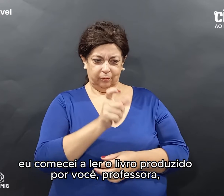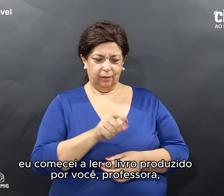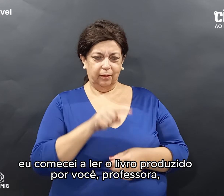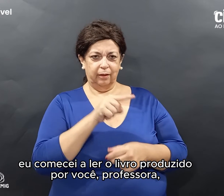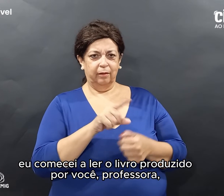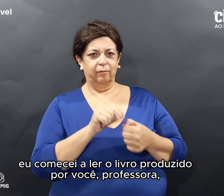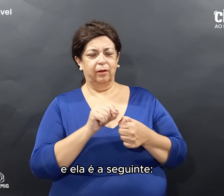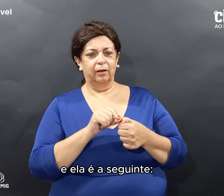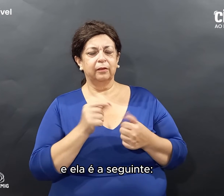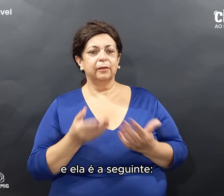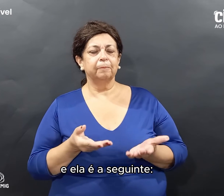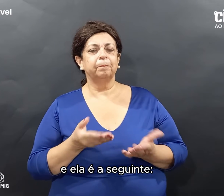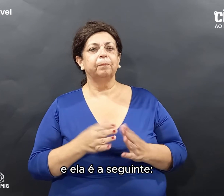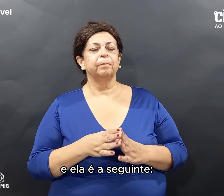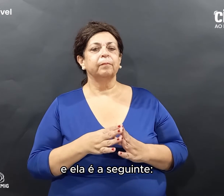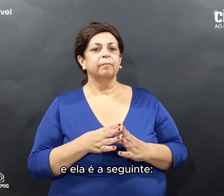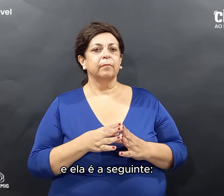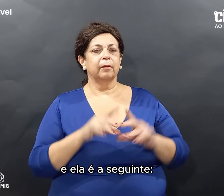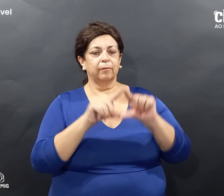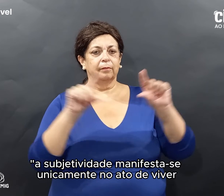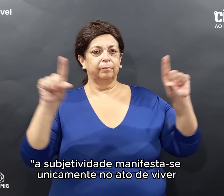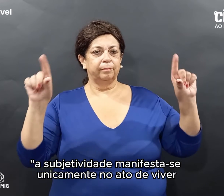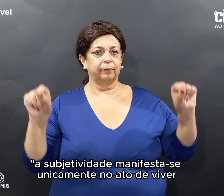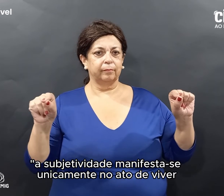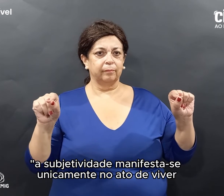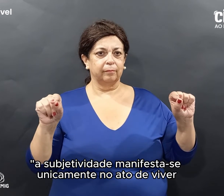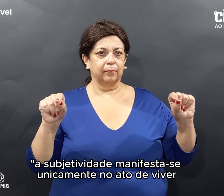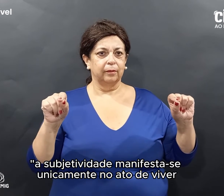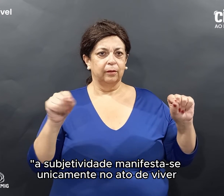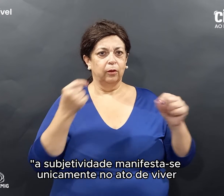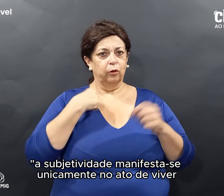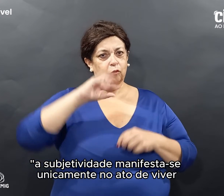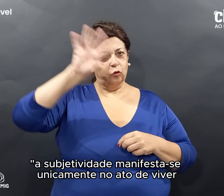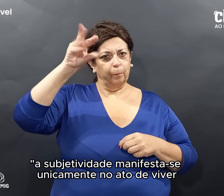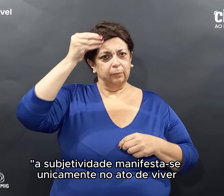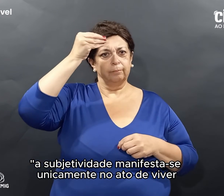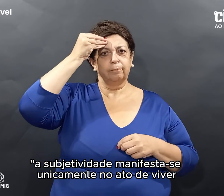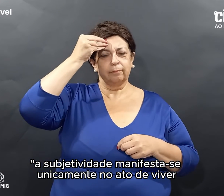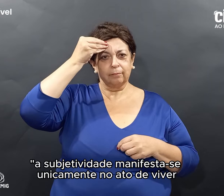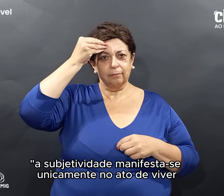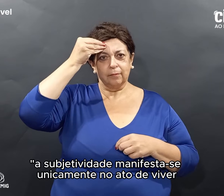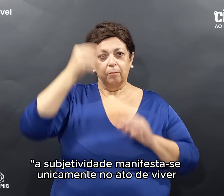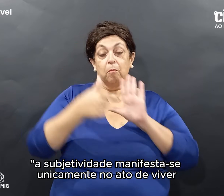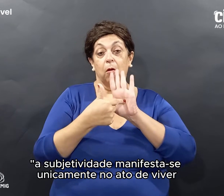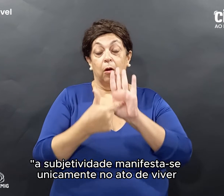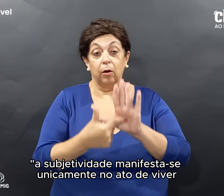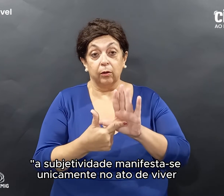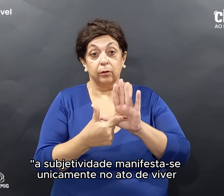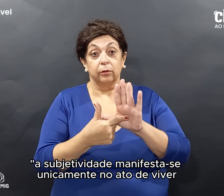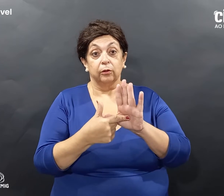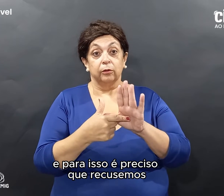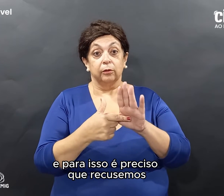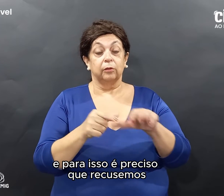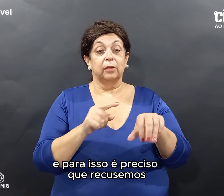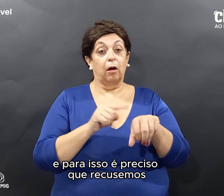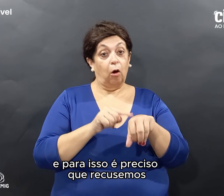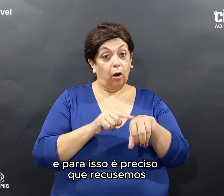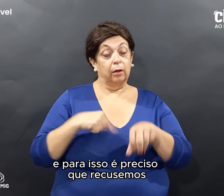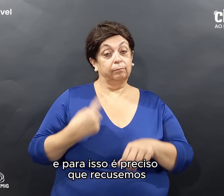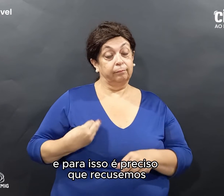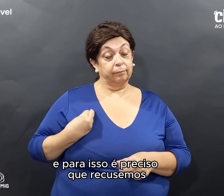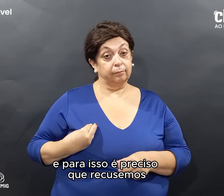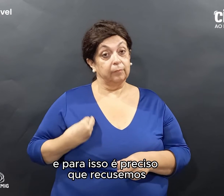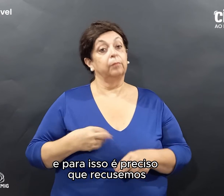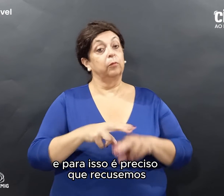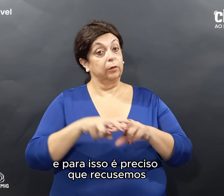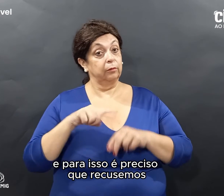você, professora. E ela é a seguinte: a subjetividade manifesta-se unicamente no ato de viver. E para isso,